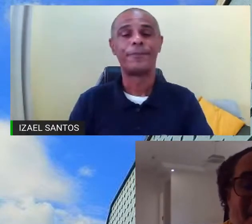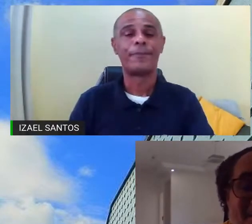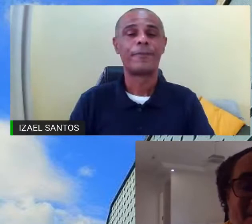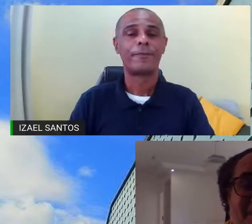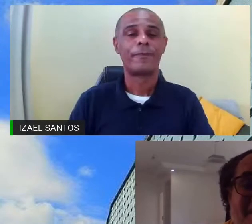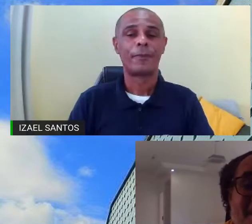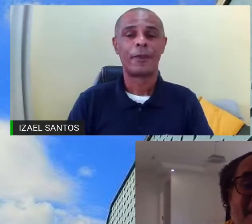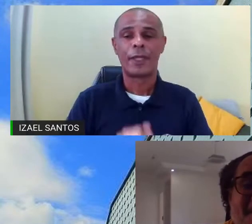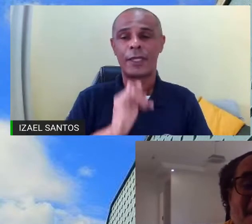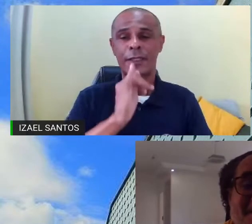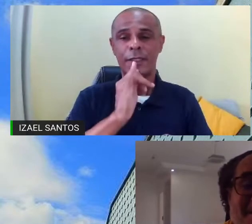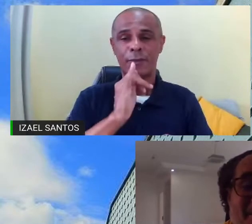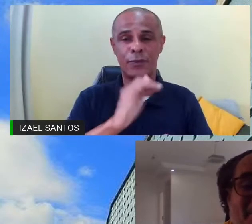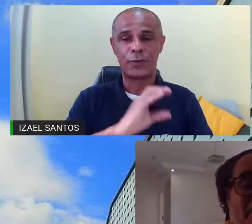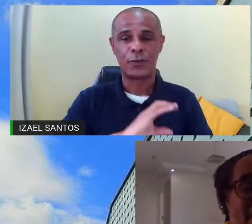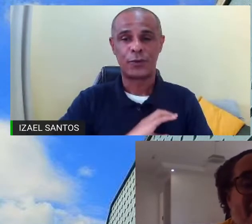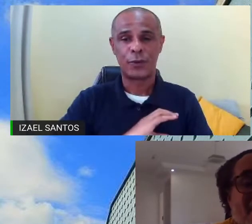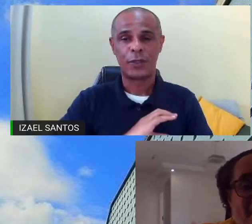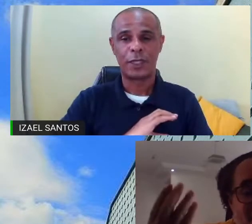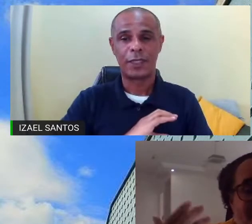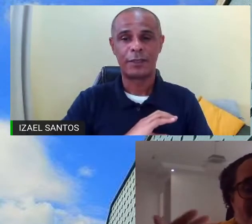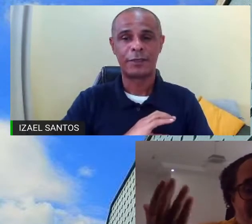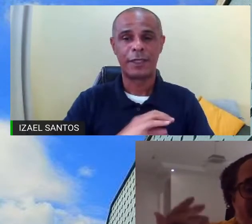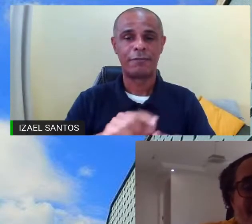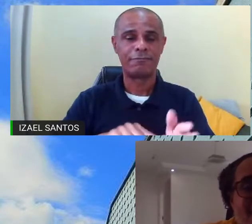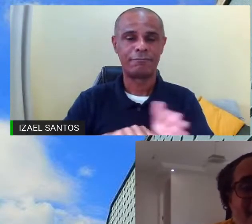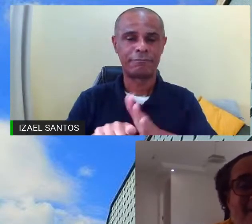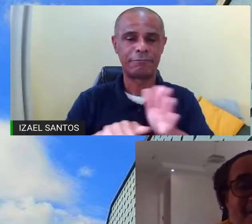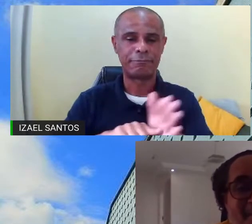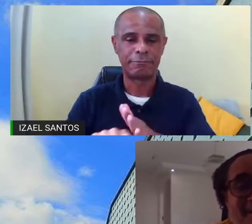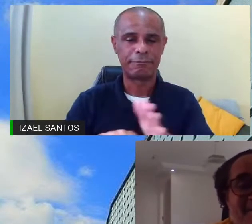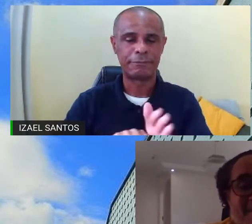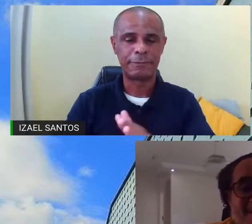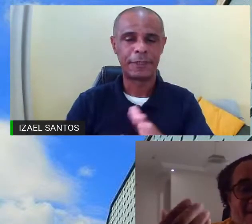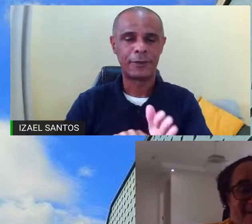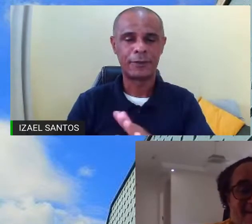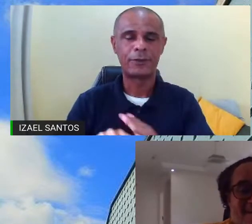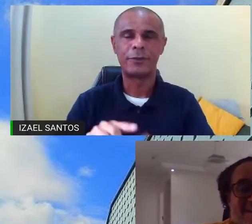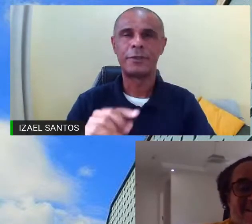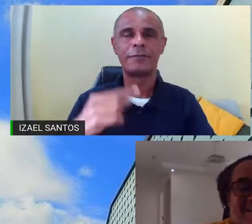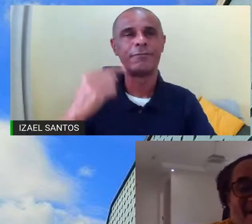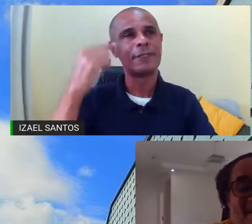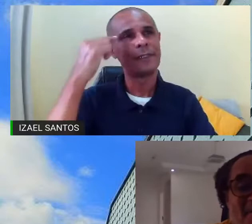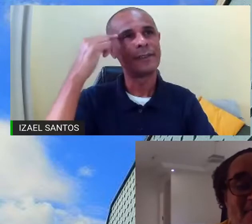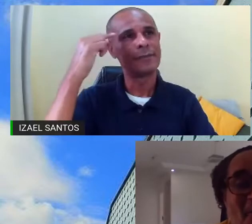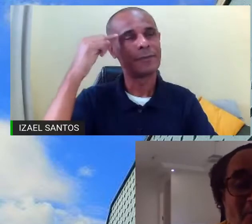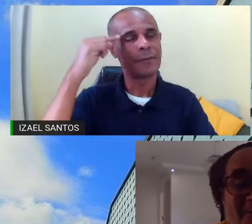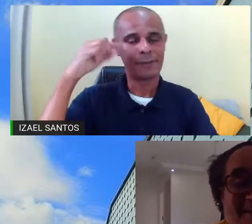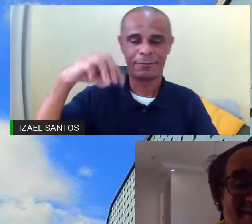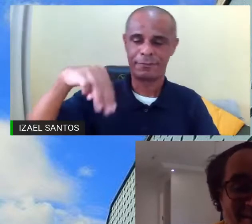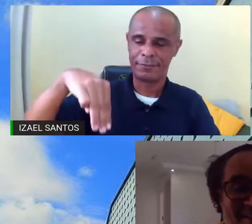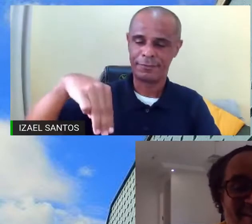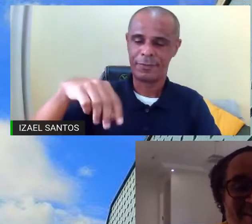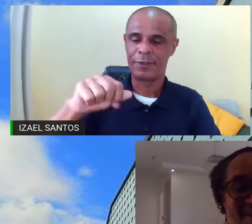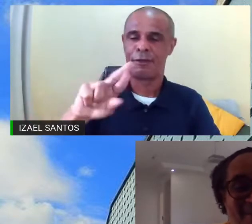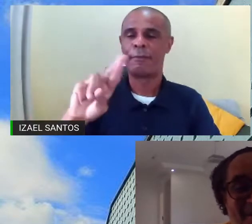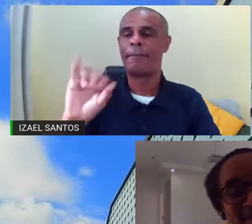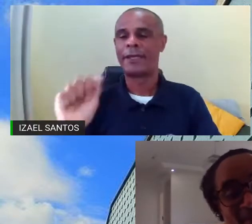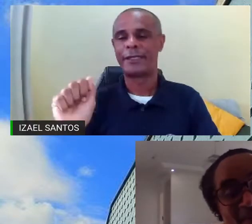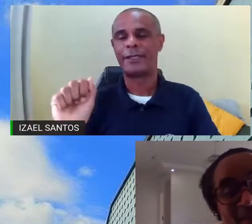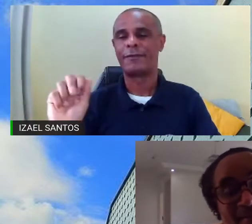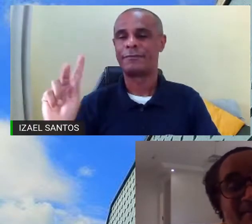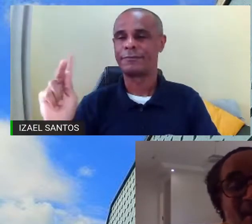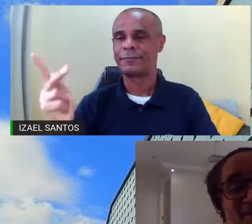fazem as perguntas, mas eu fiquei muito lembrando da Maria Helena, né? Parece que é uma volta, né?